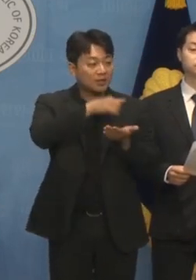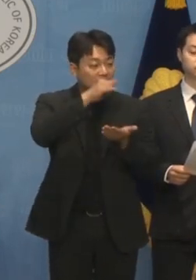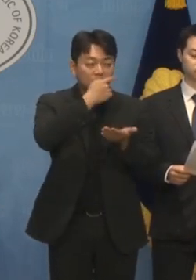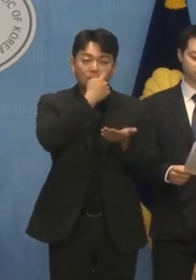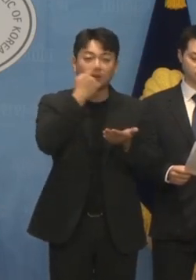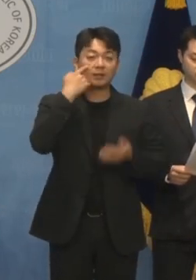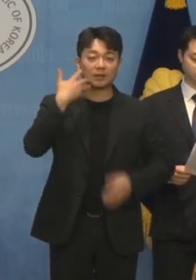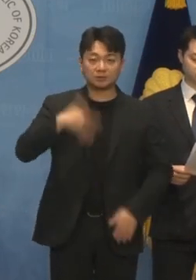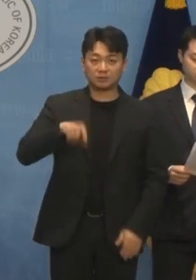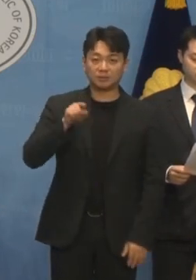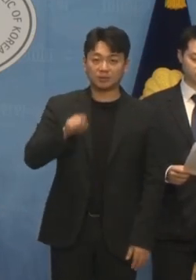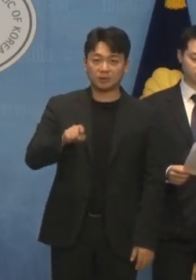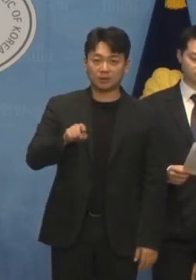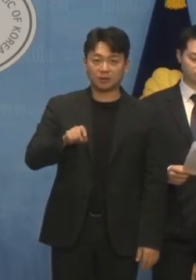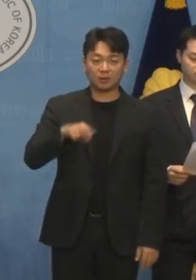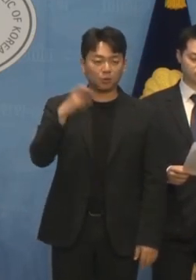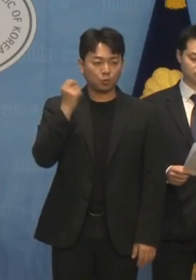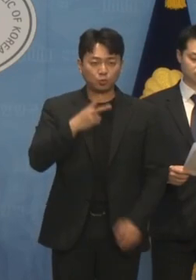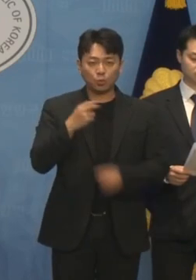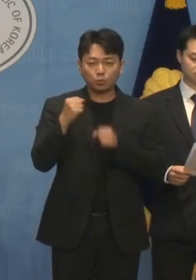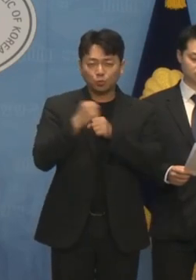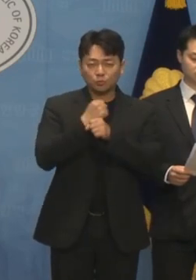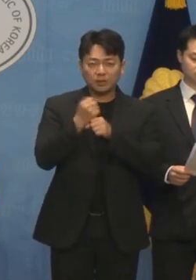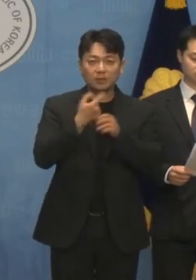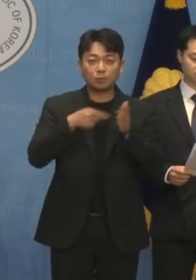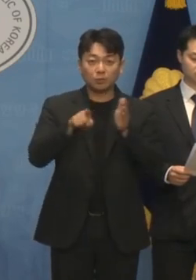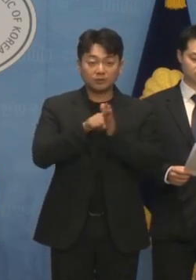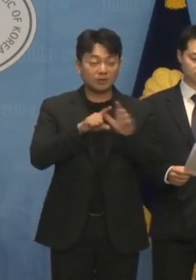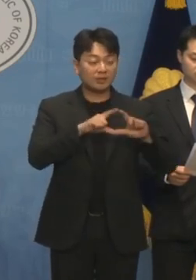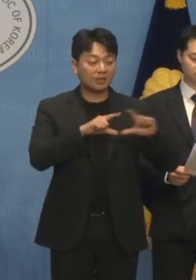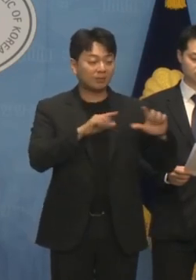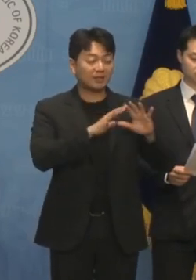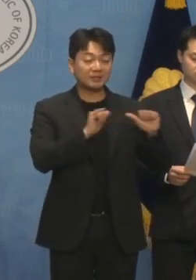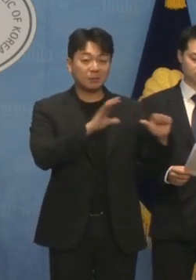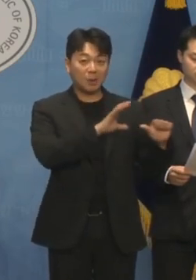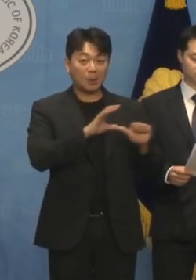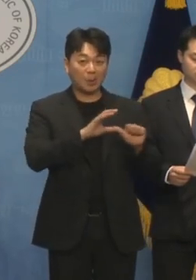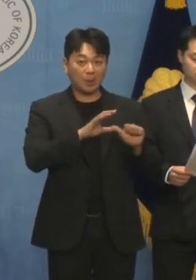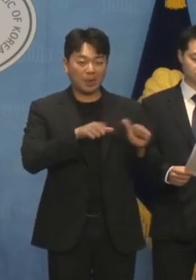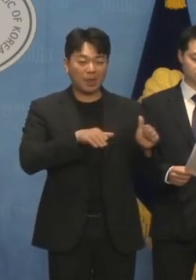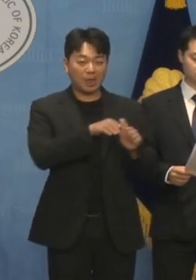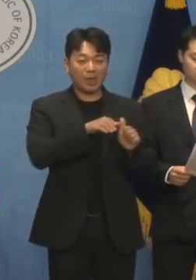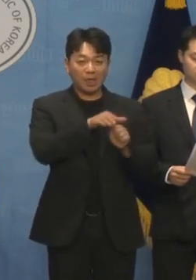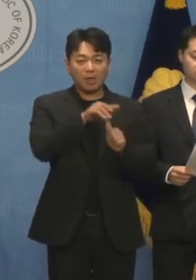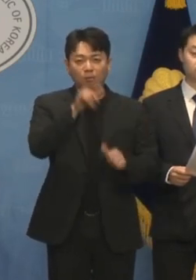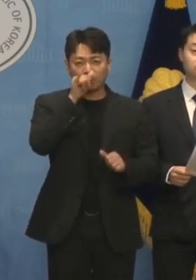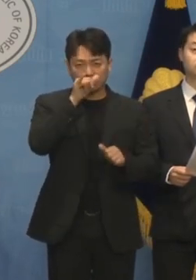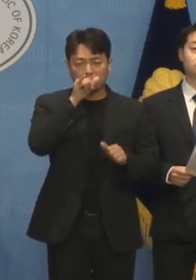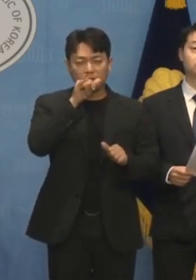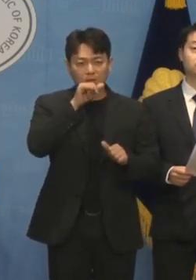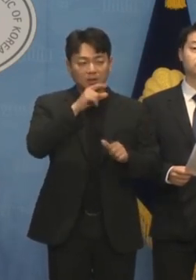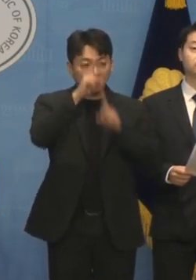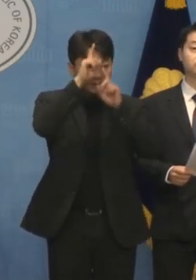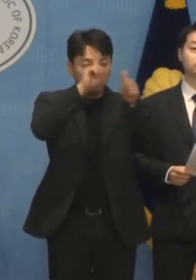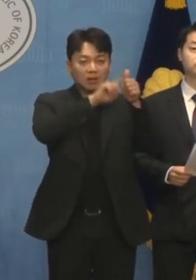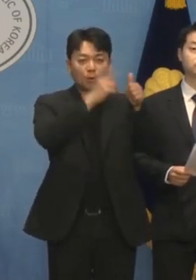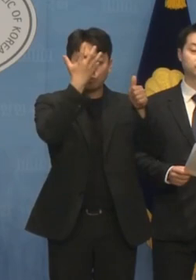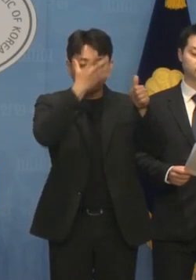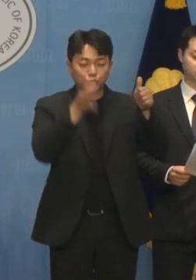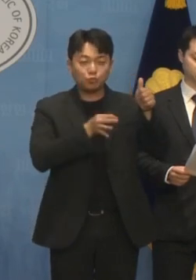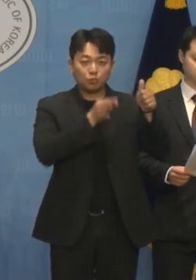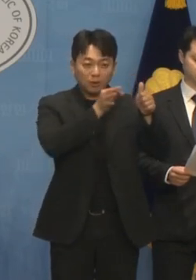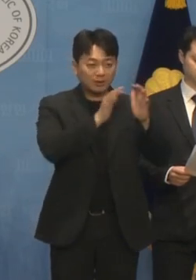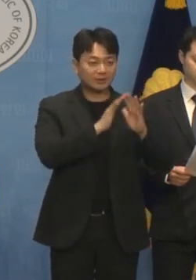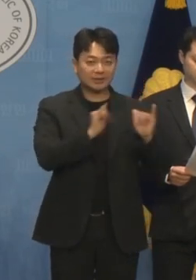다른 사건 조작을 위해 무고한 시민들까지 괴롭히고 이대표 후원을 꺼내든 것으로 의심할 수밖에